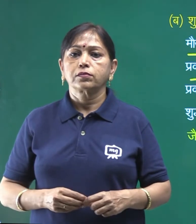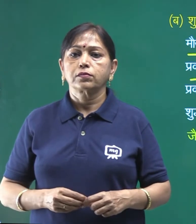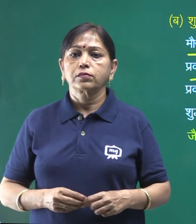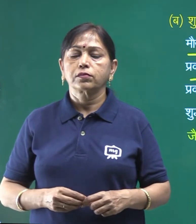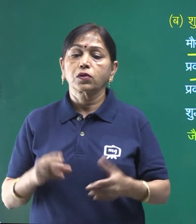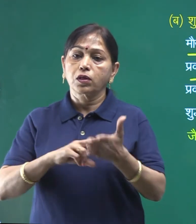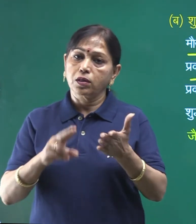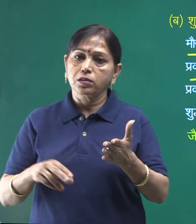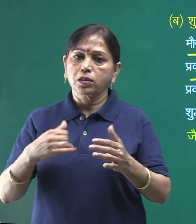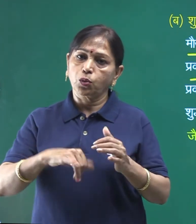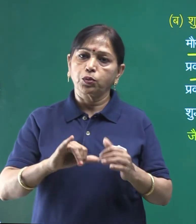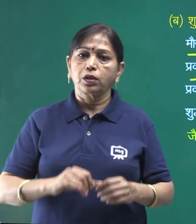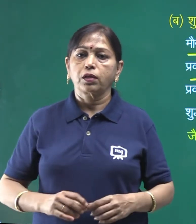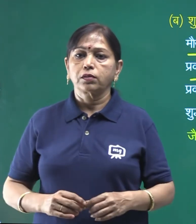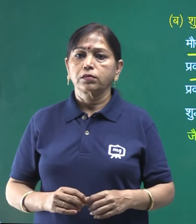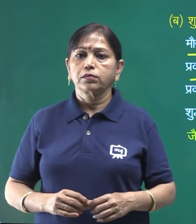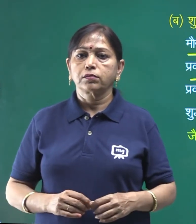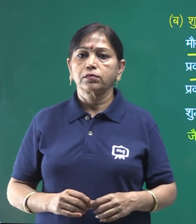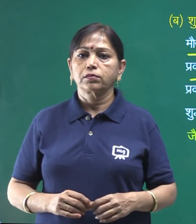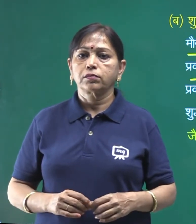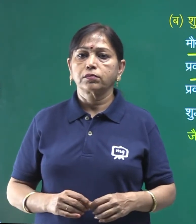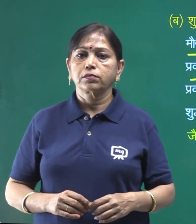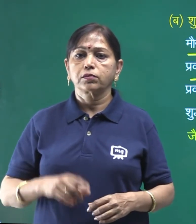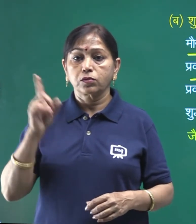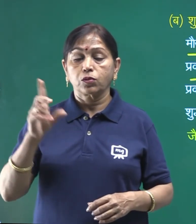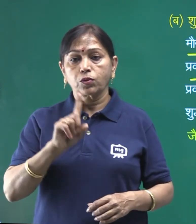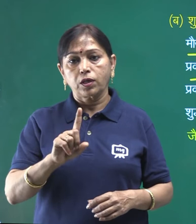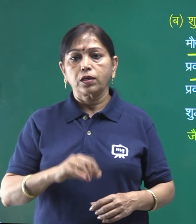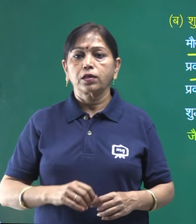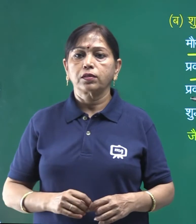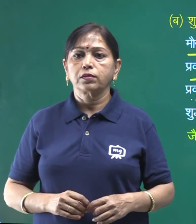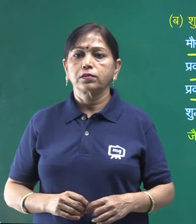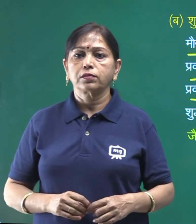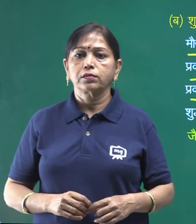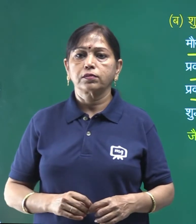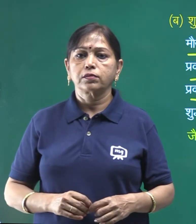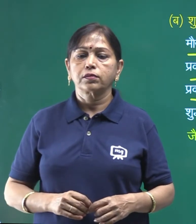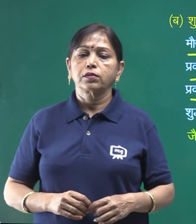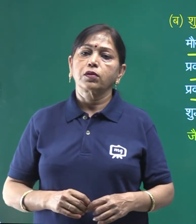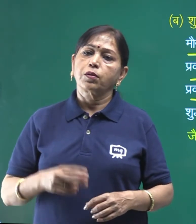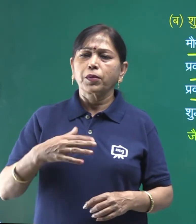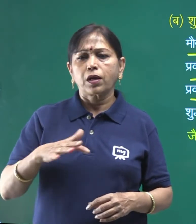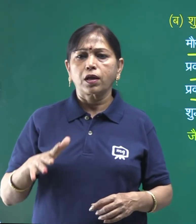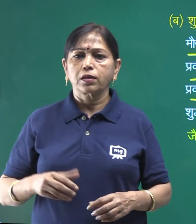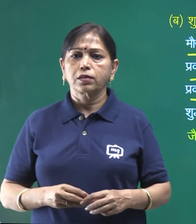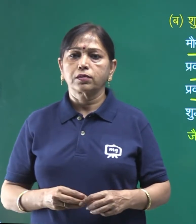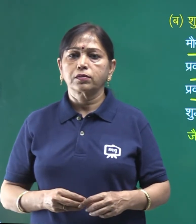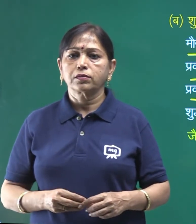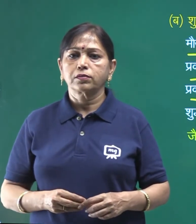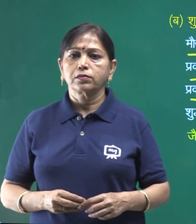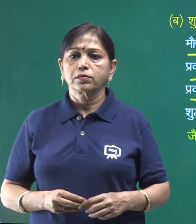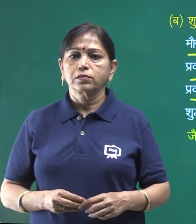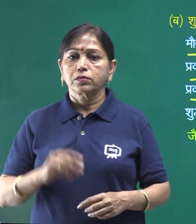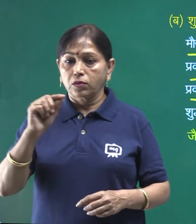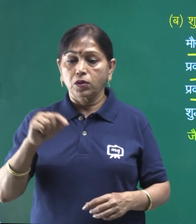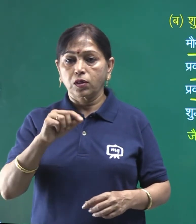प्रकृति के होते हैं, जो एक ही प्रकार के कणों